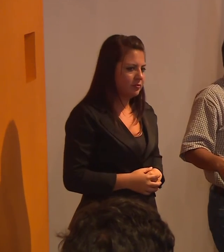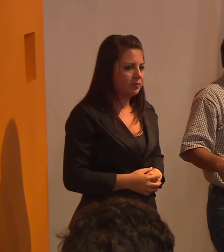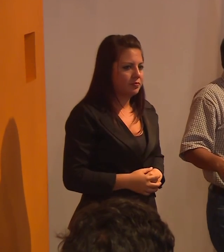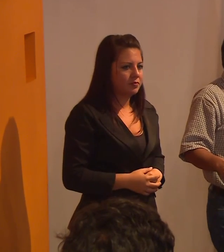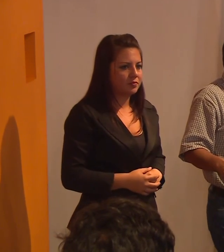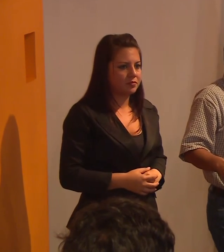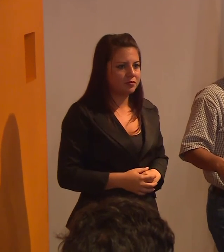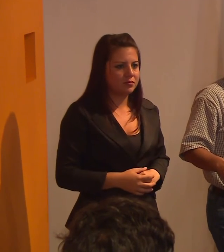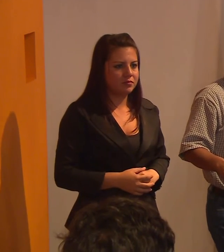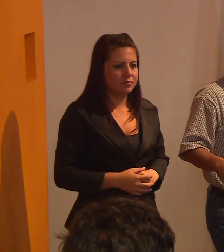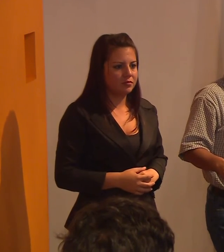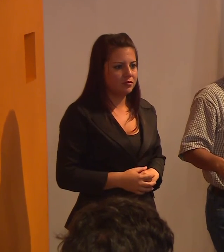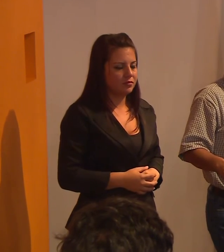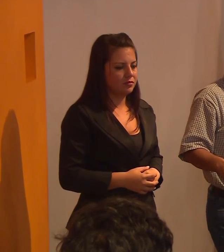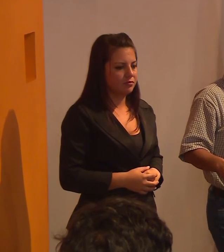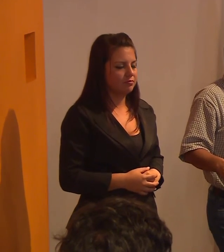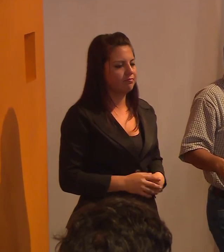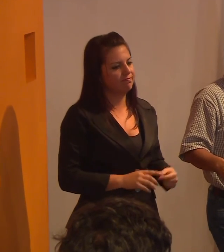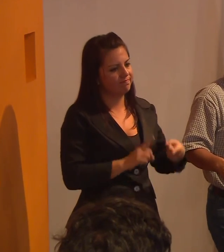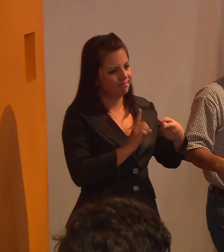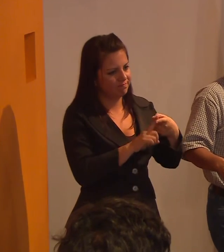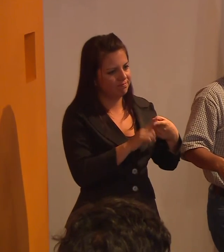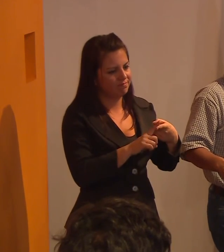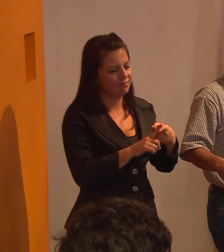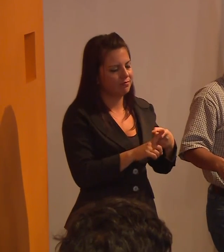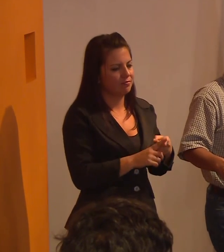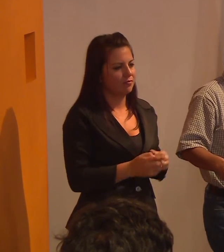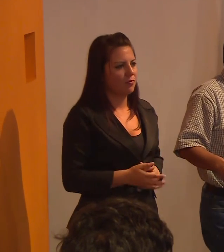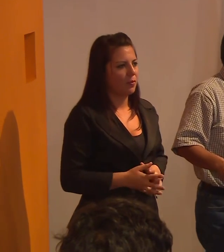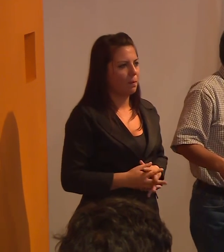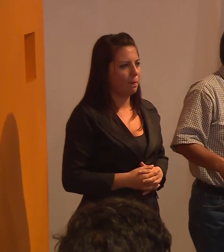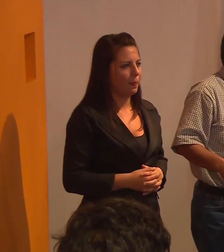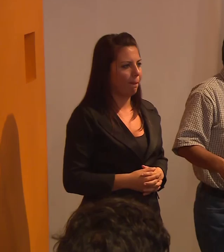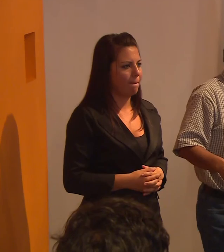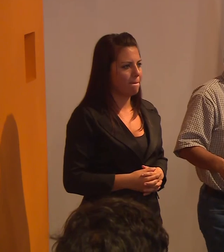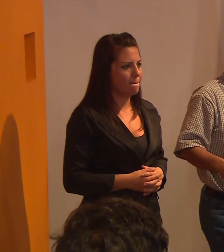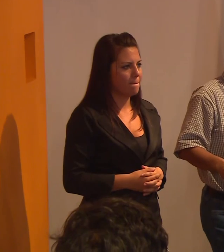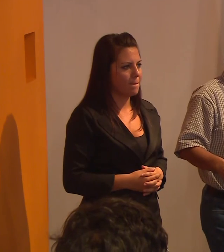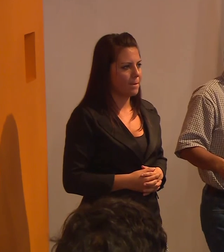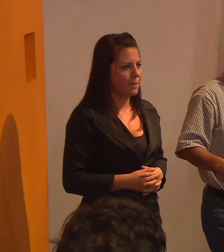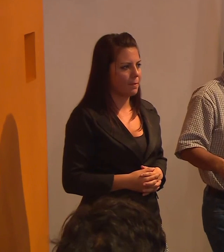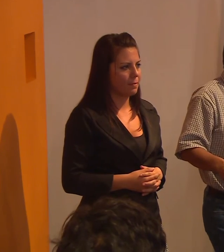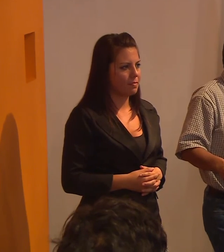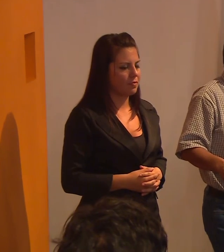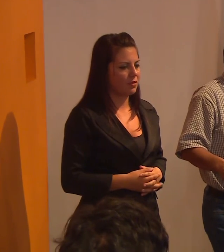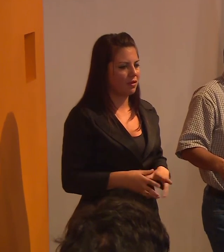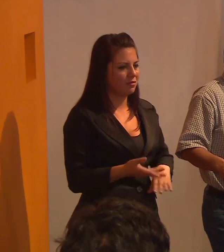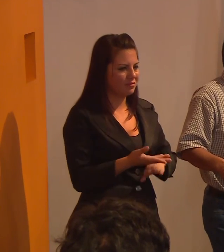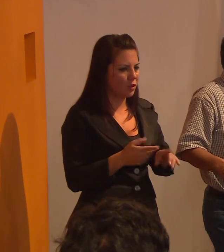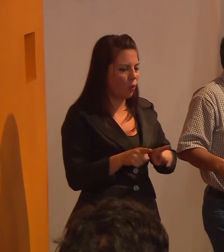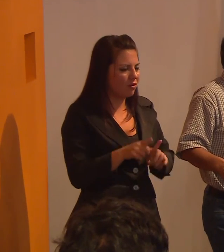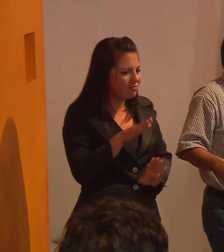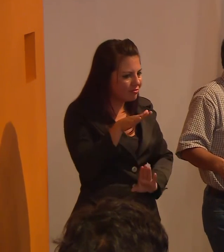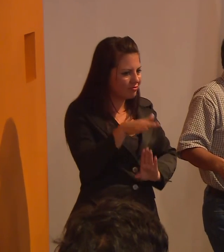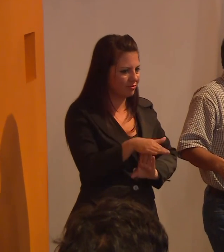es solicitar que se detengan y que de ninguna manera, ni en la administración ni en el Consejo